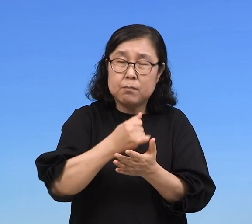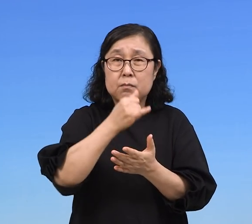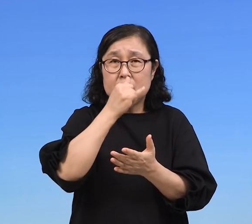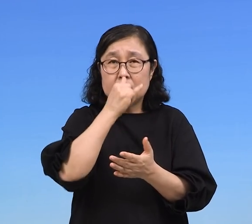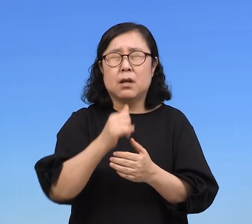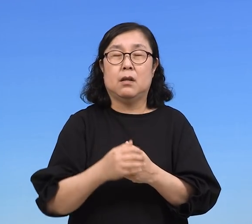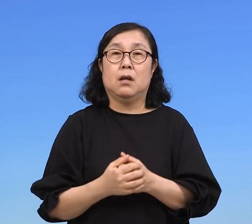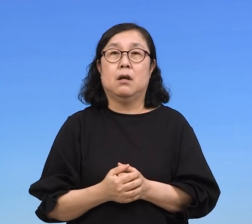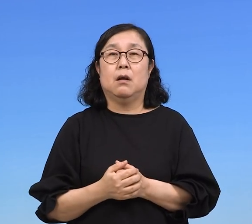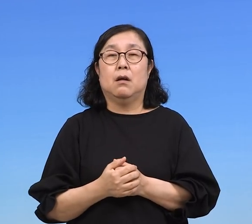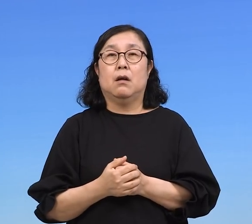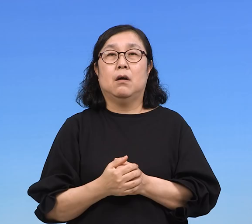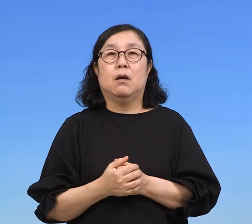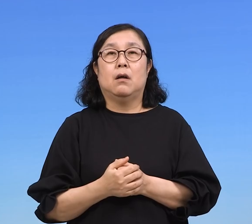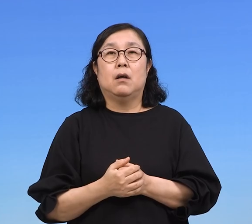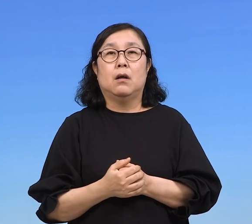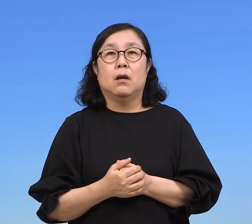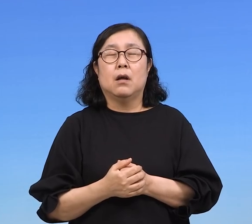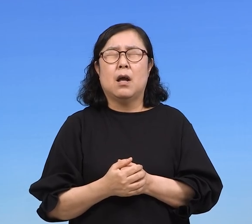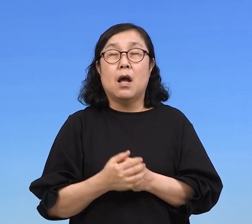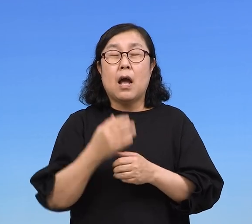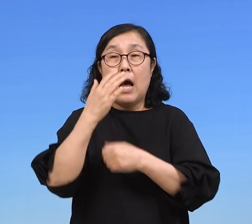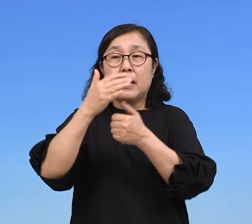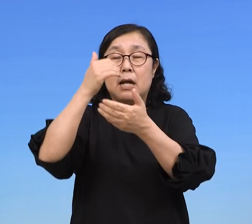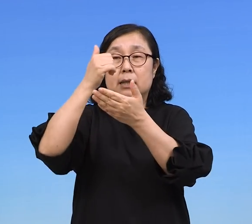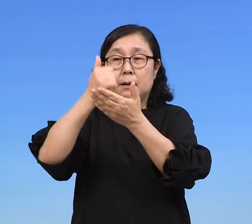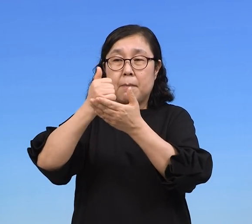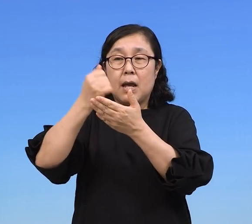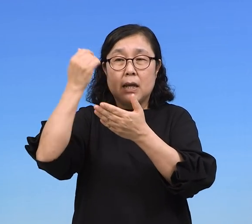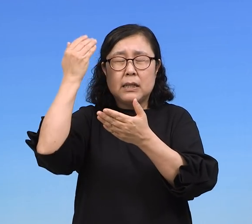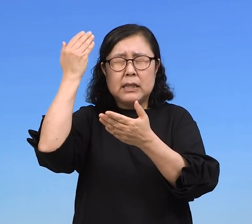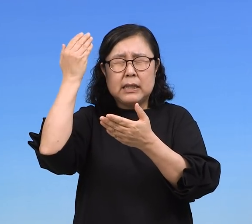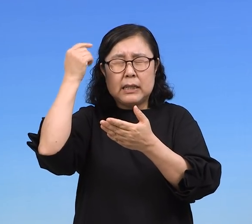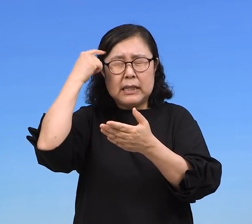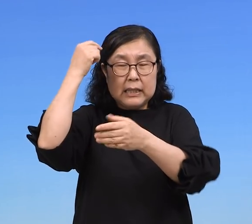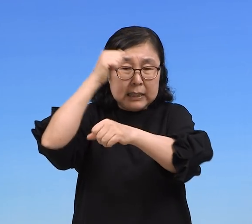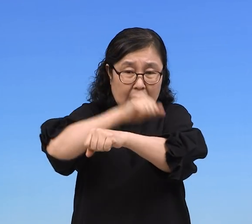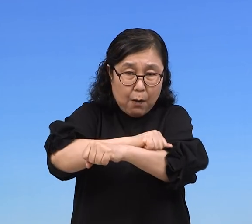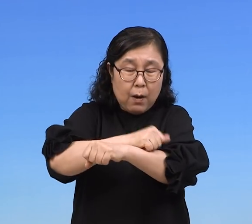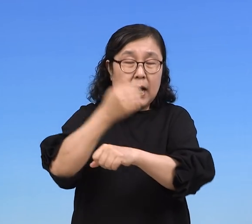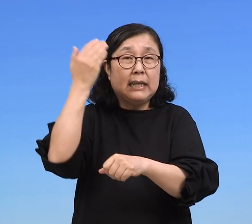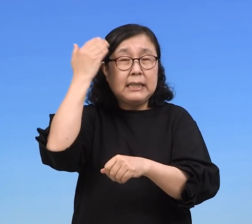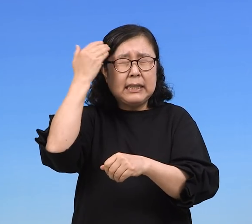어떻게 우리 하나님의 지혜와 지식의 풍성함이 이렇게 깊고도 깊은데